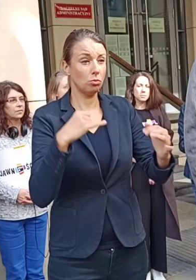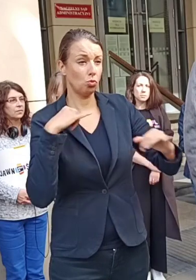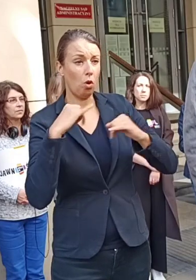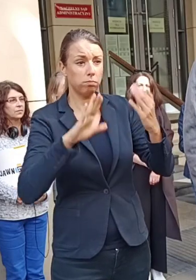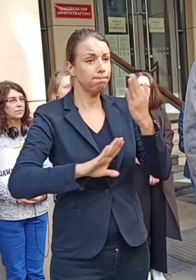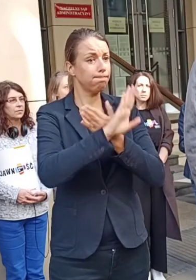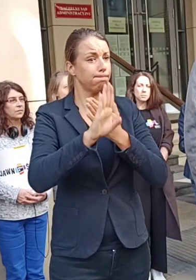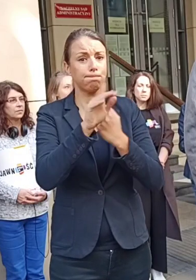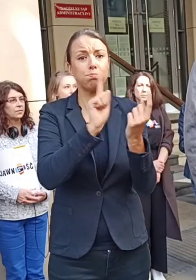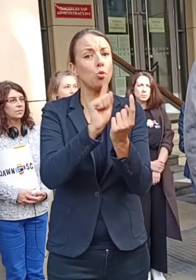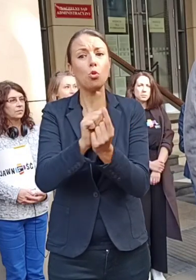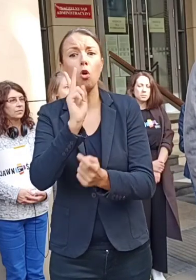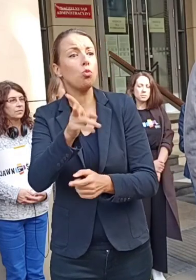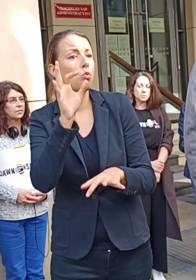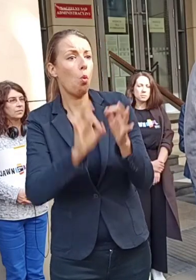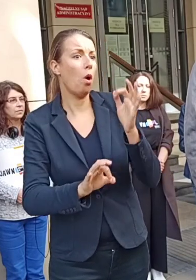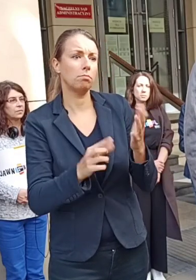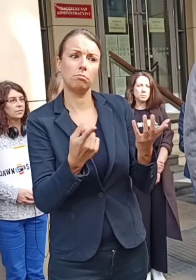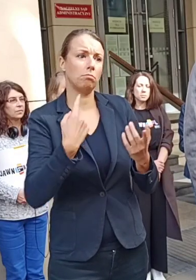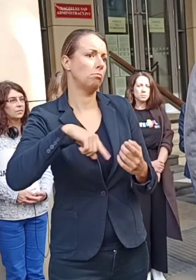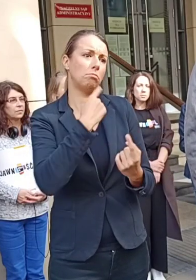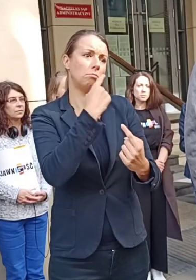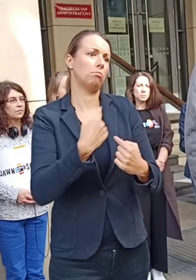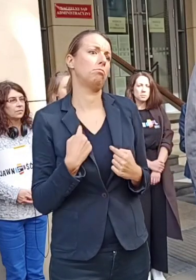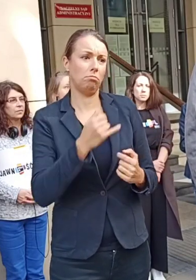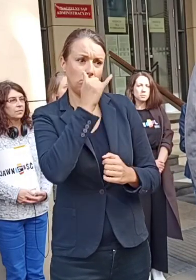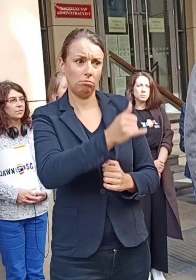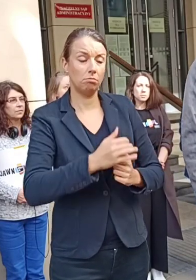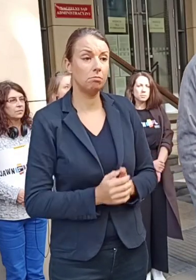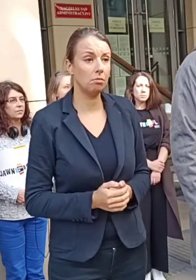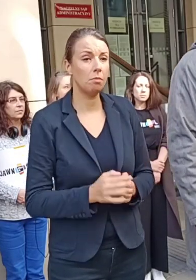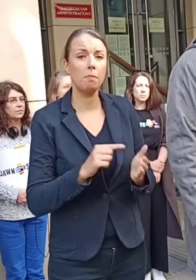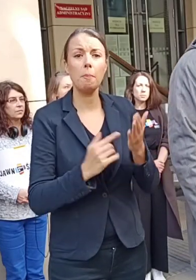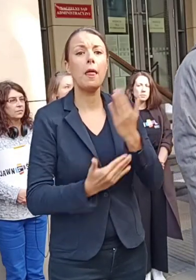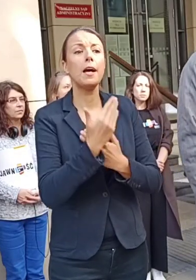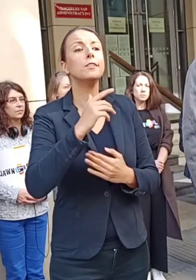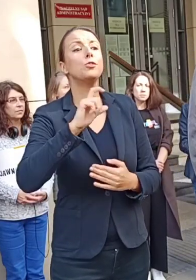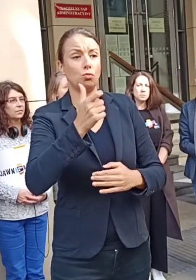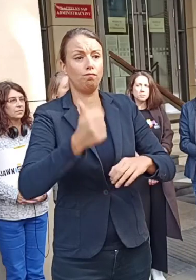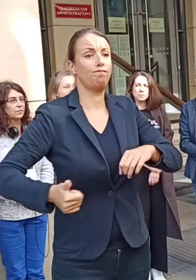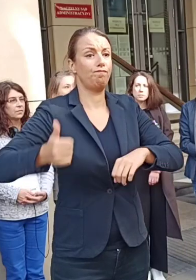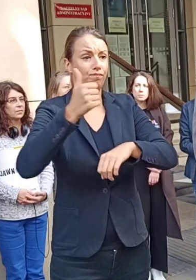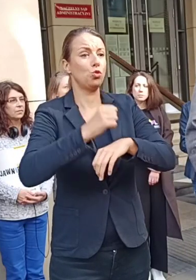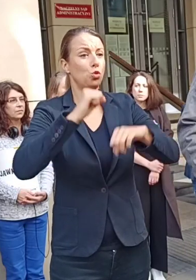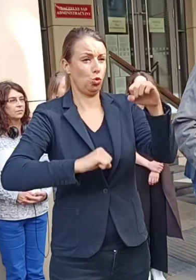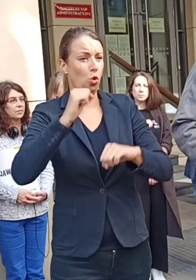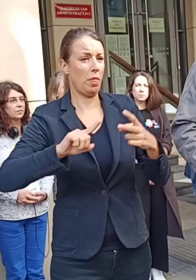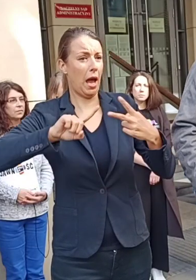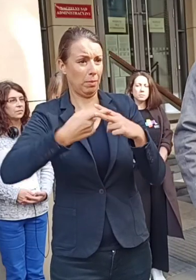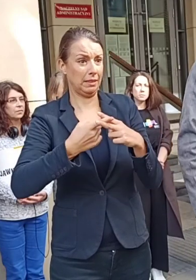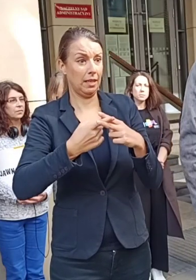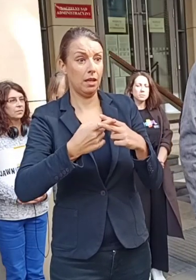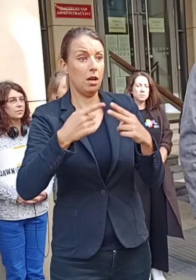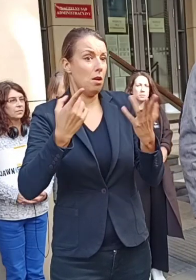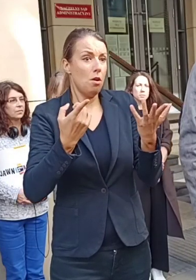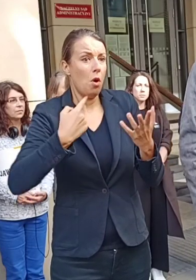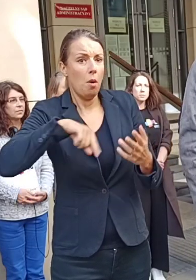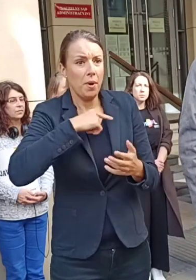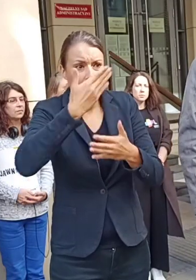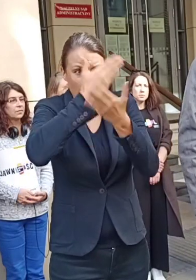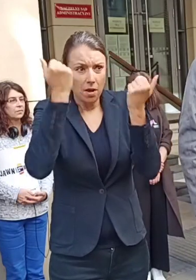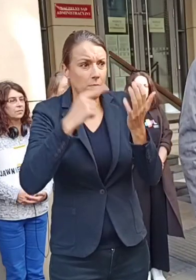sytuacji, w którym ten wyrok Naczelnego Sądu Administracyjnego wskazujący, że nie możemy się spotykać, znaczy nie wiemy, z kim się spotykają